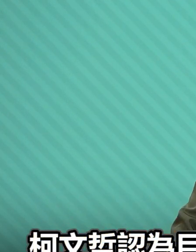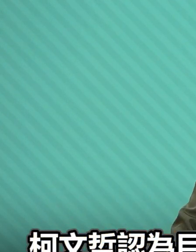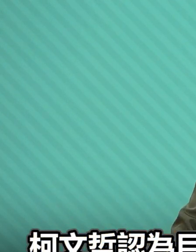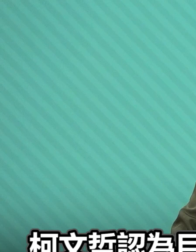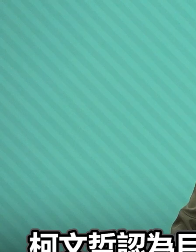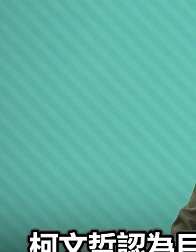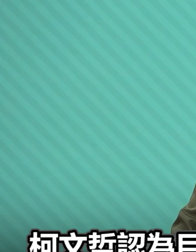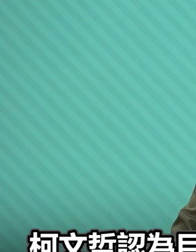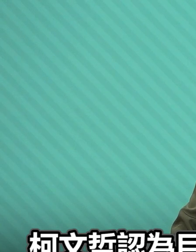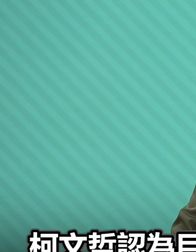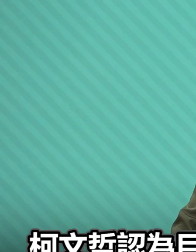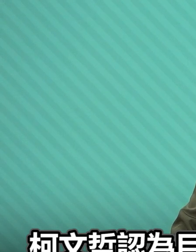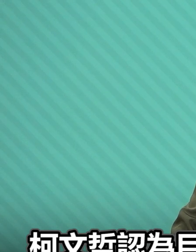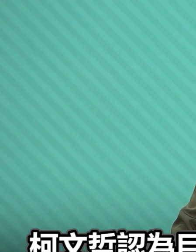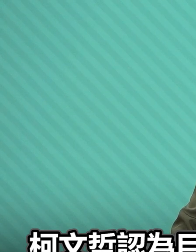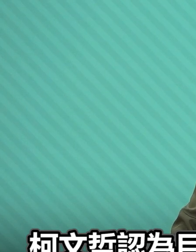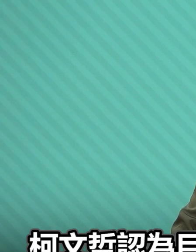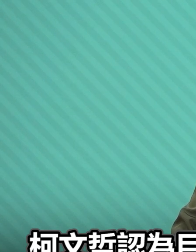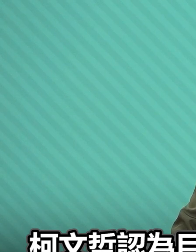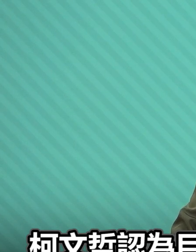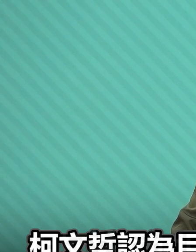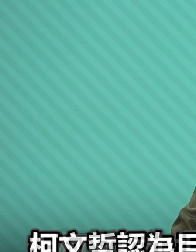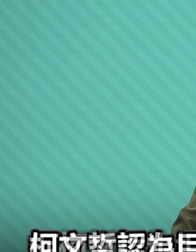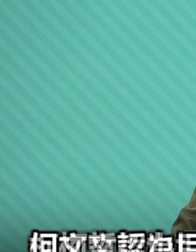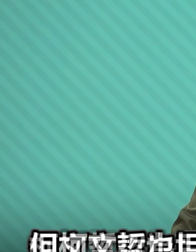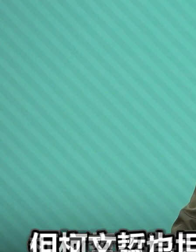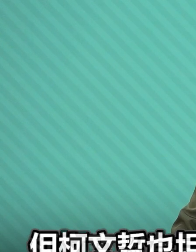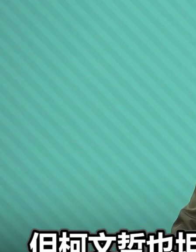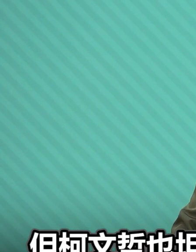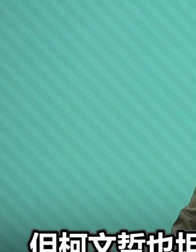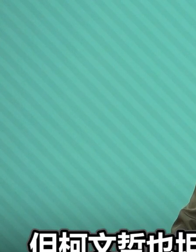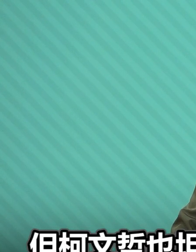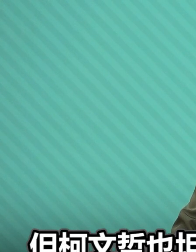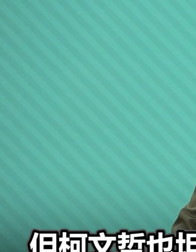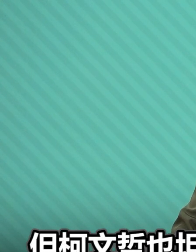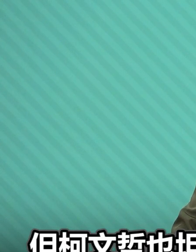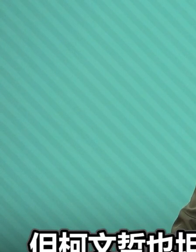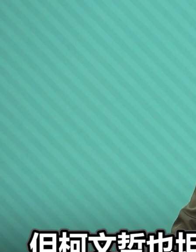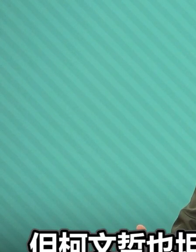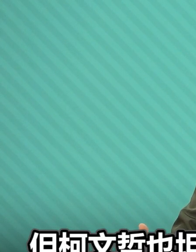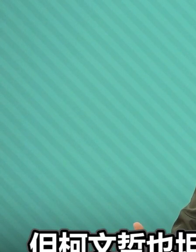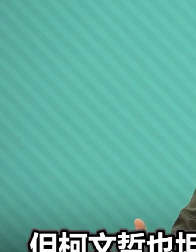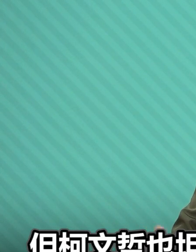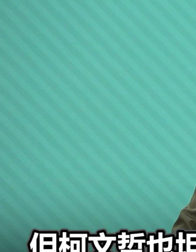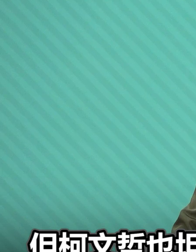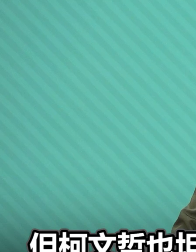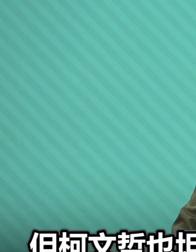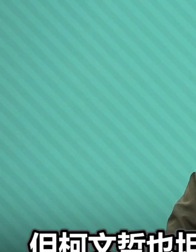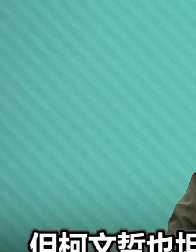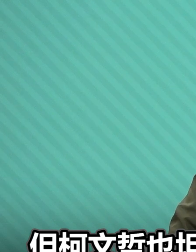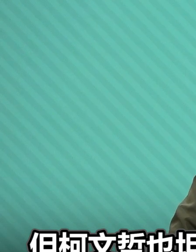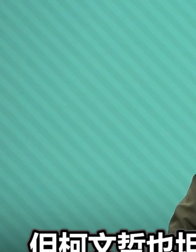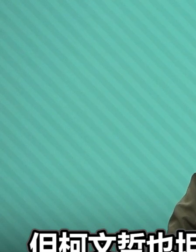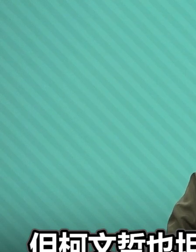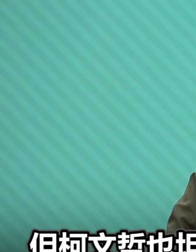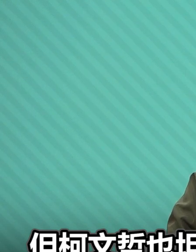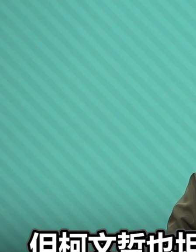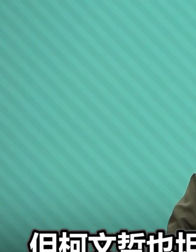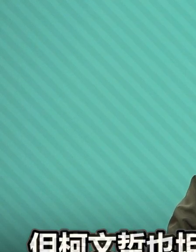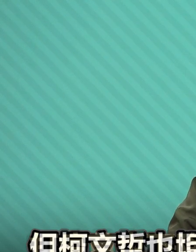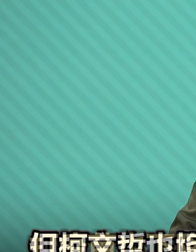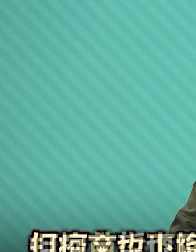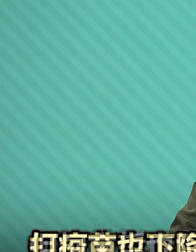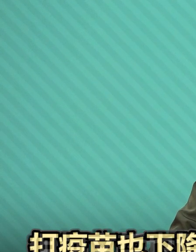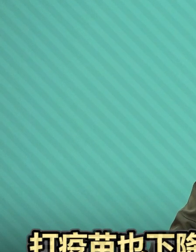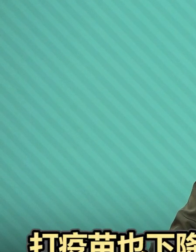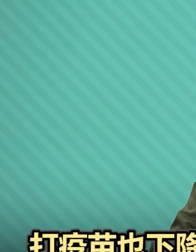快，因为我们疫苗覆盖率够，老百姓比较听话，戴口罩还是比较多，就让他们慢慢的感染。唯一比较担心的